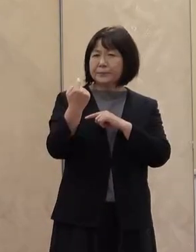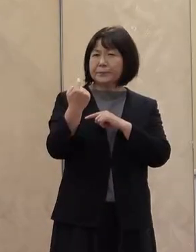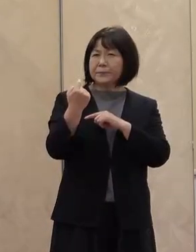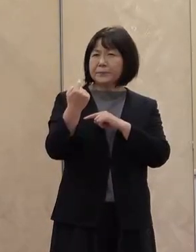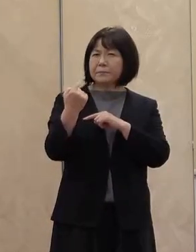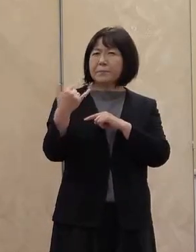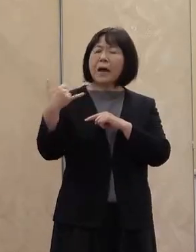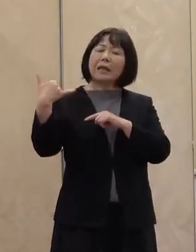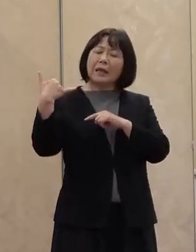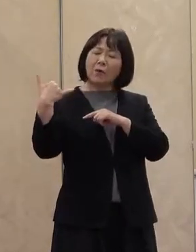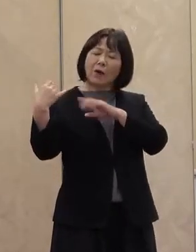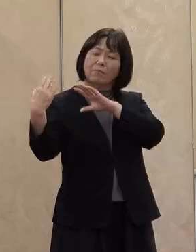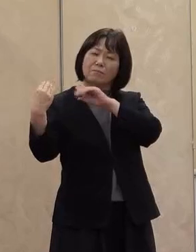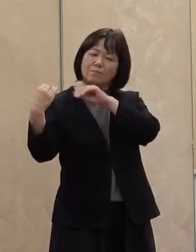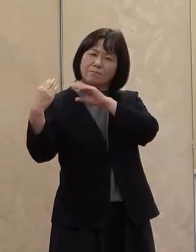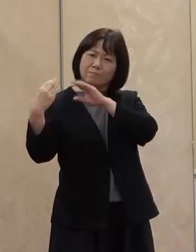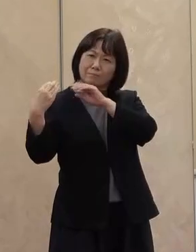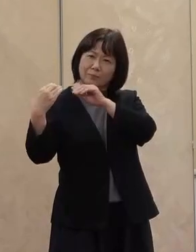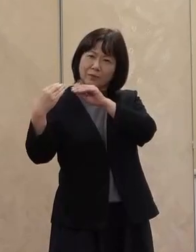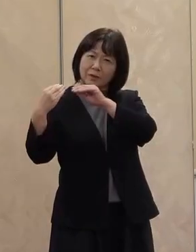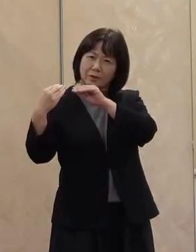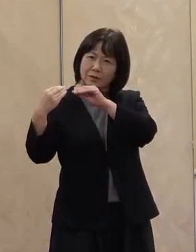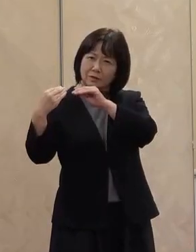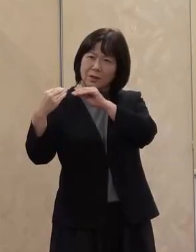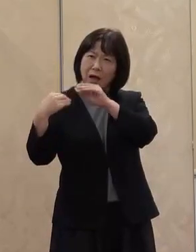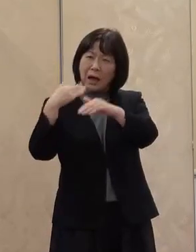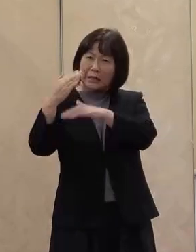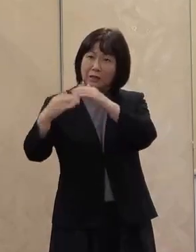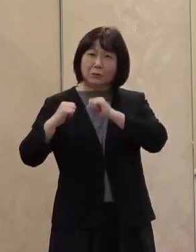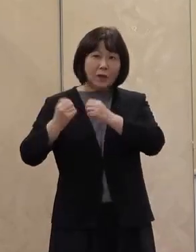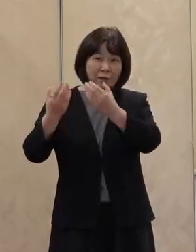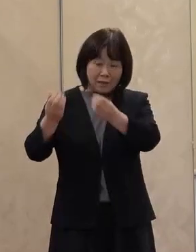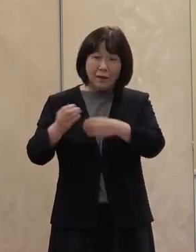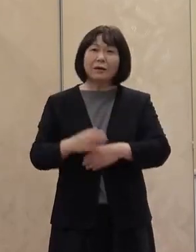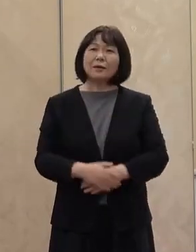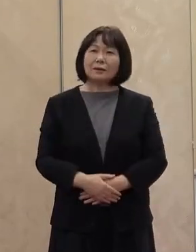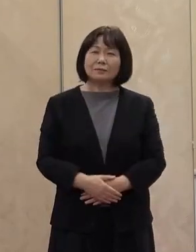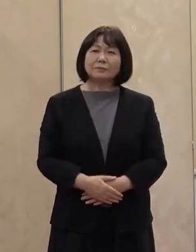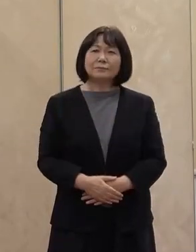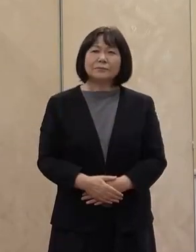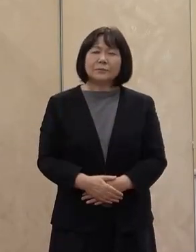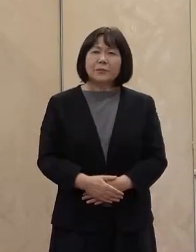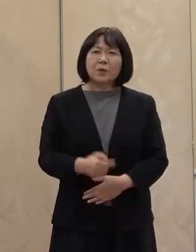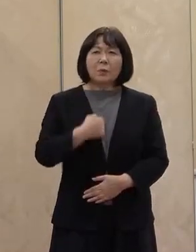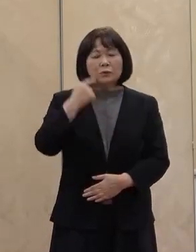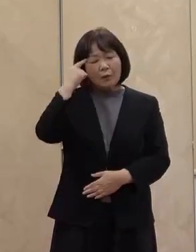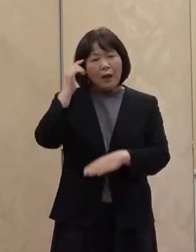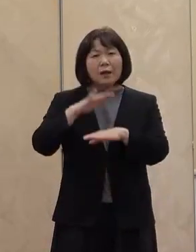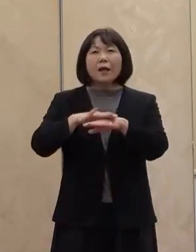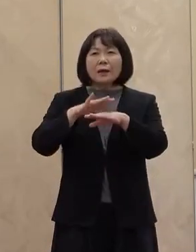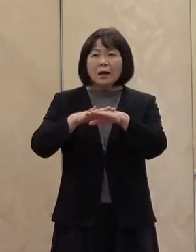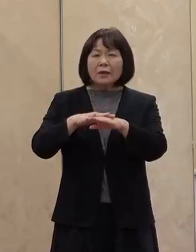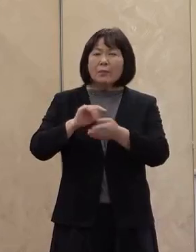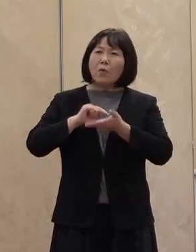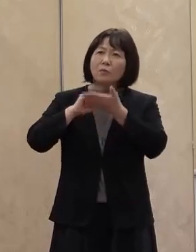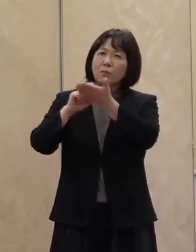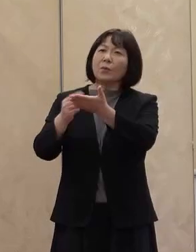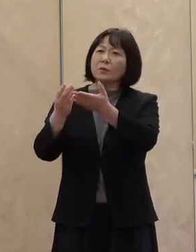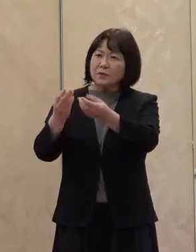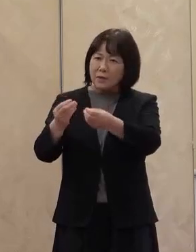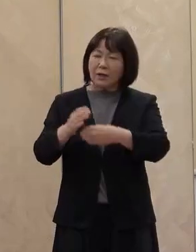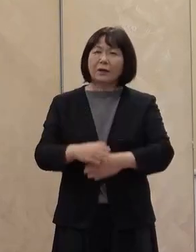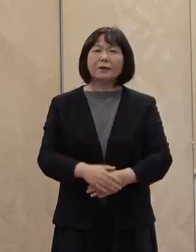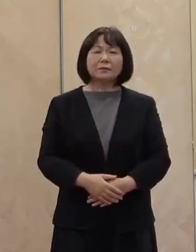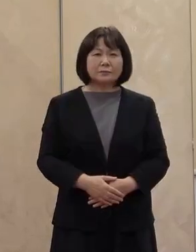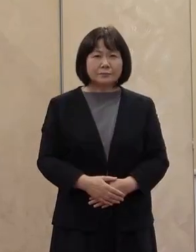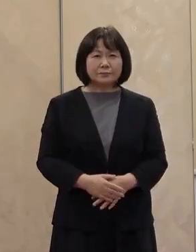電話会議するというので話もありまして、実はやりましたから、まあ、そういった意味で僕の考えも申し上げましたし、